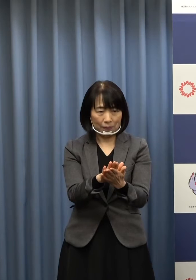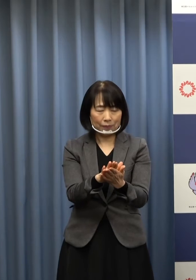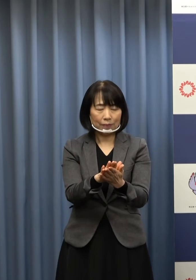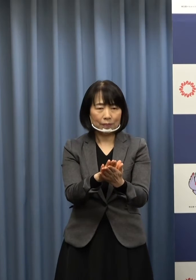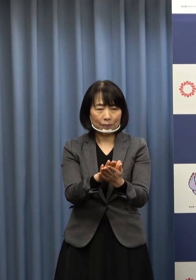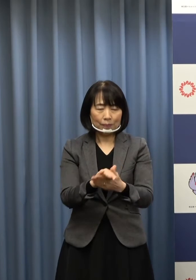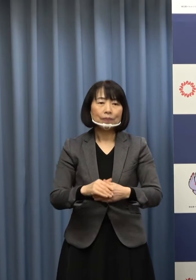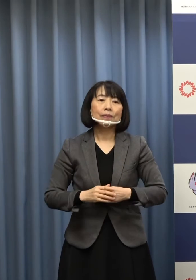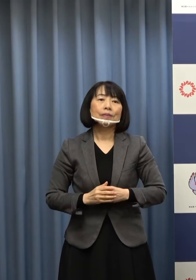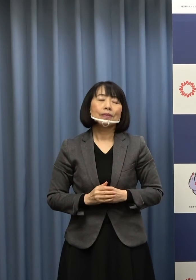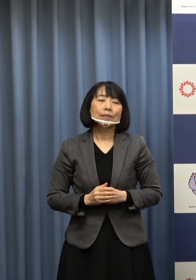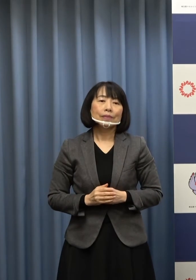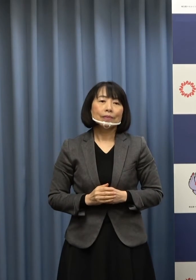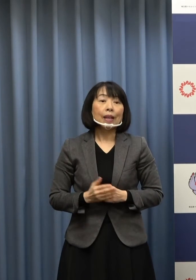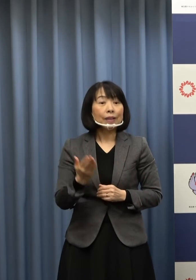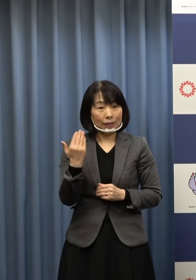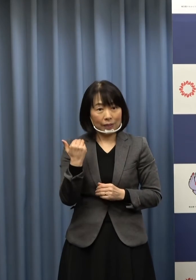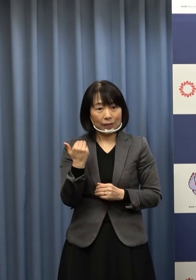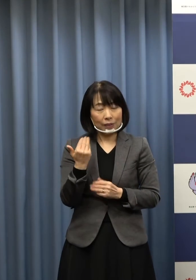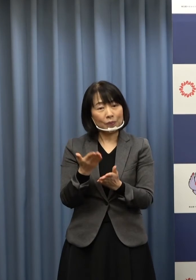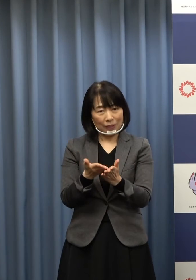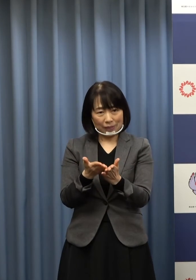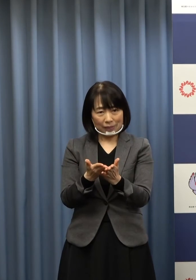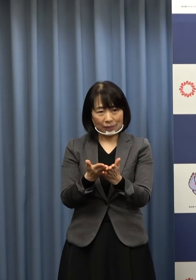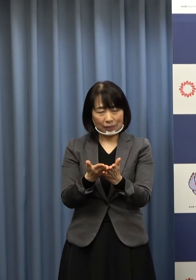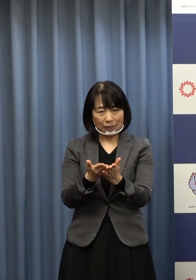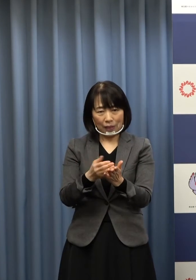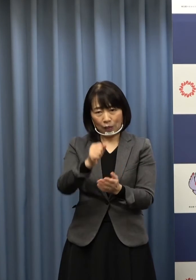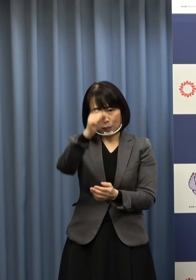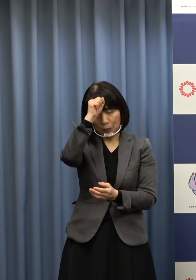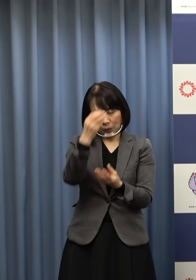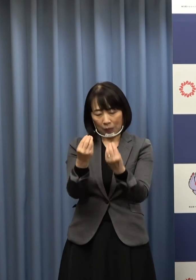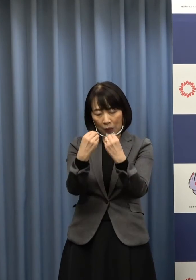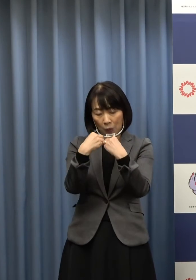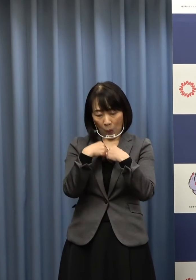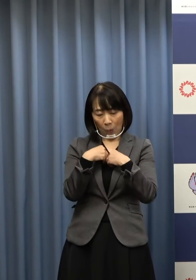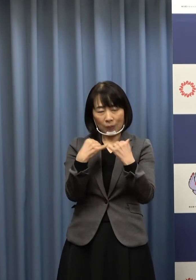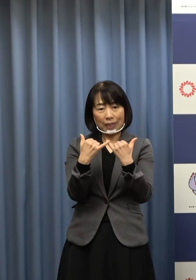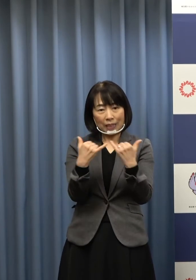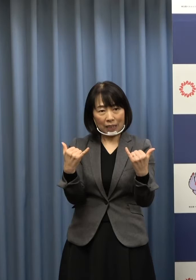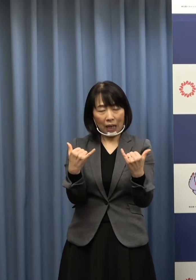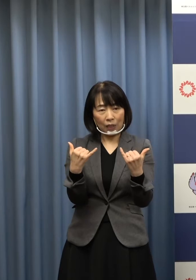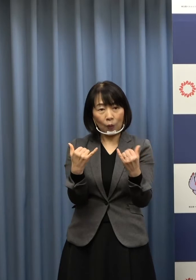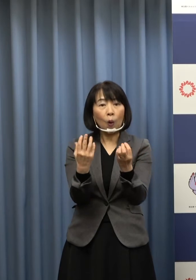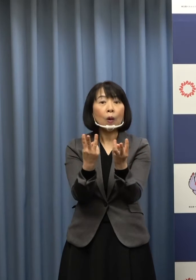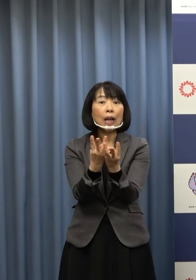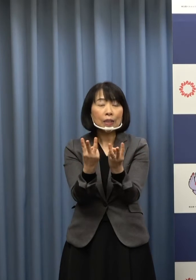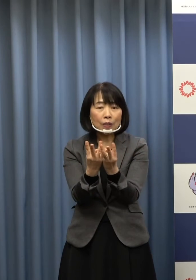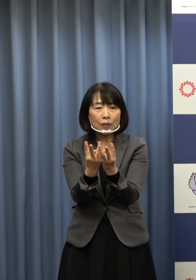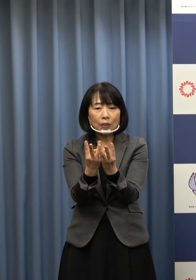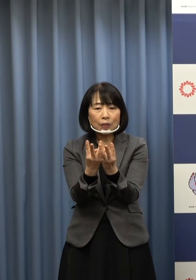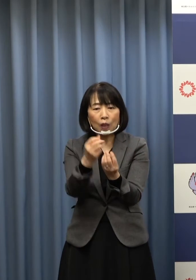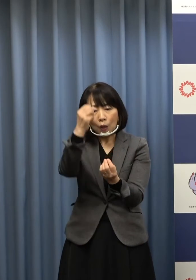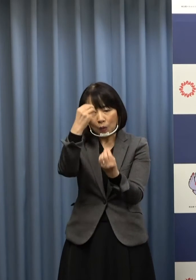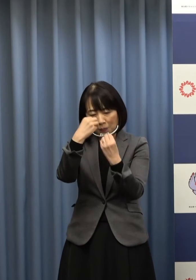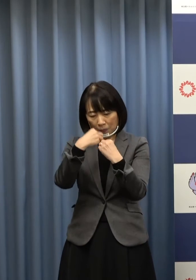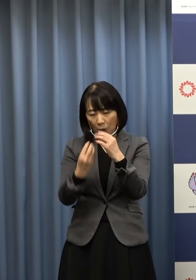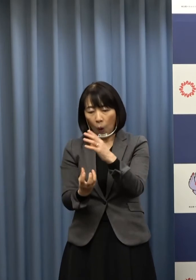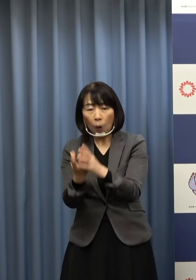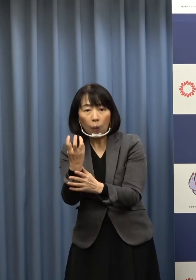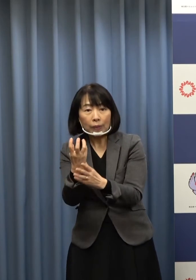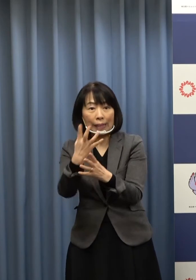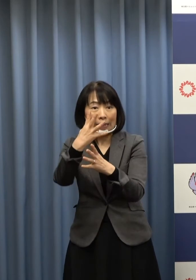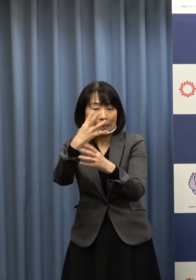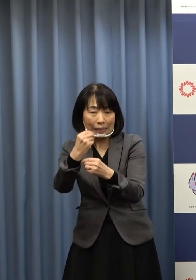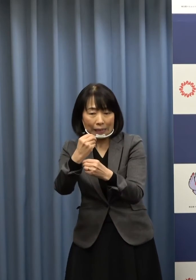た陽性者の、を発表日ではなくて発症日で見た場合に